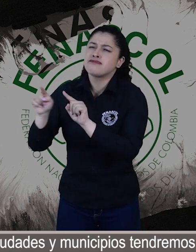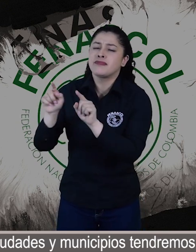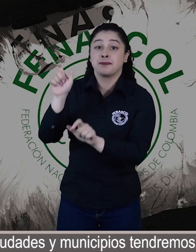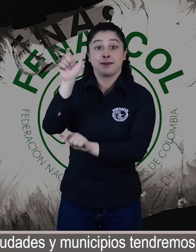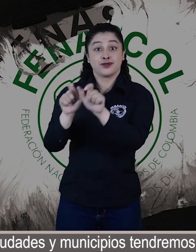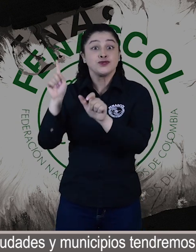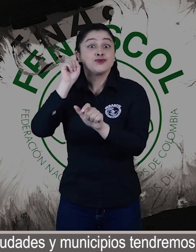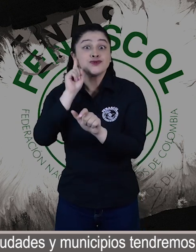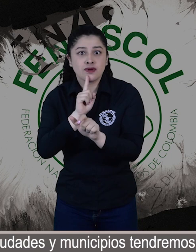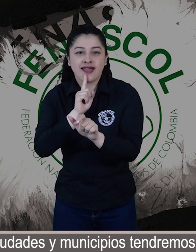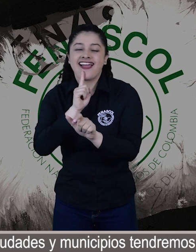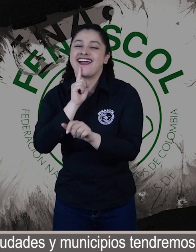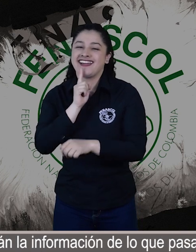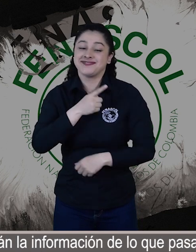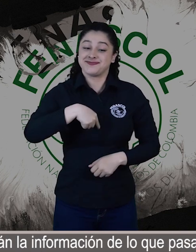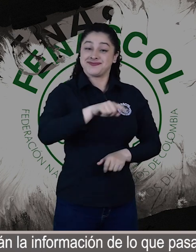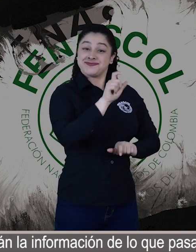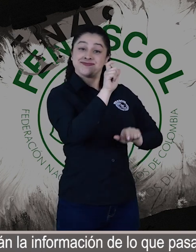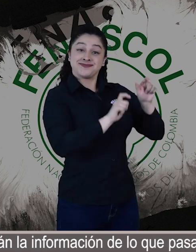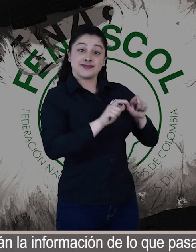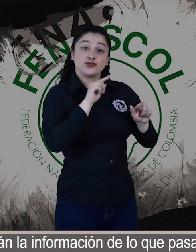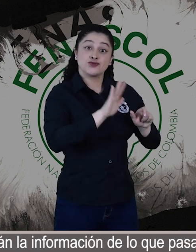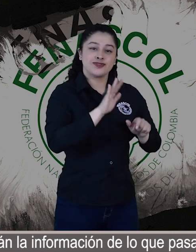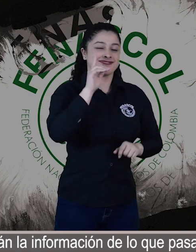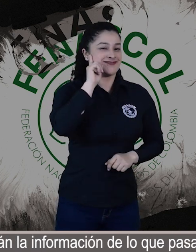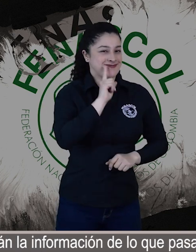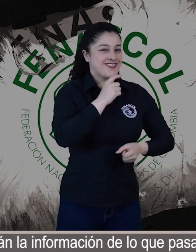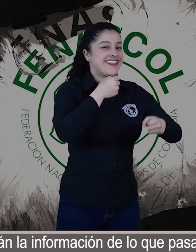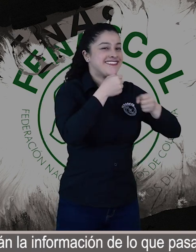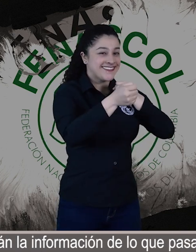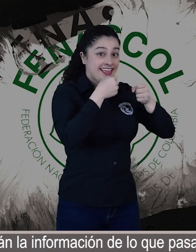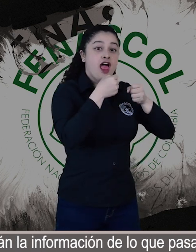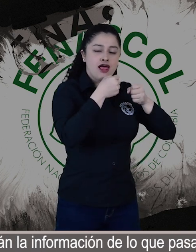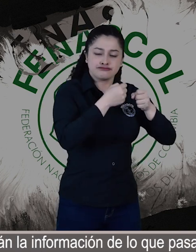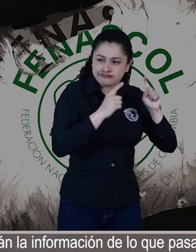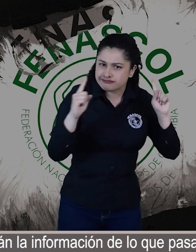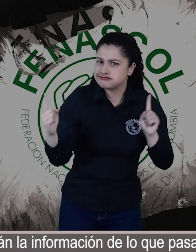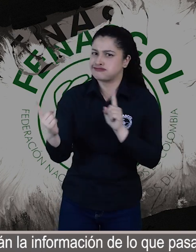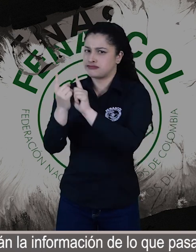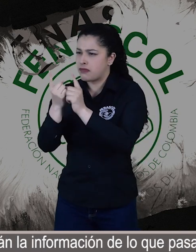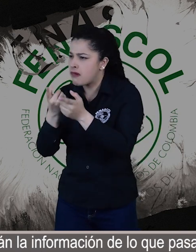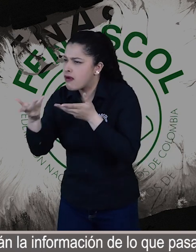periodistas sordos, que nos compartirán la información de lo que pasa con la comunidad.